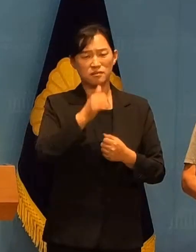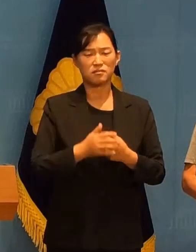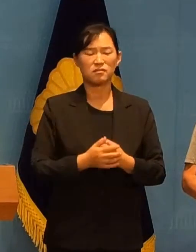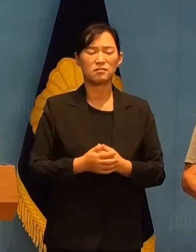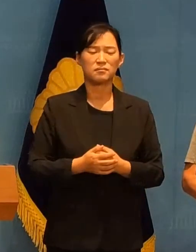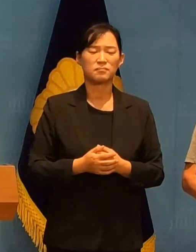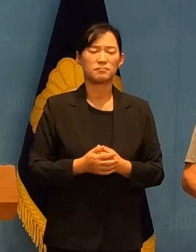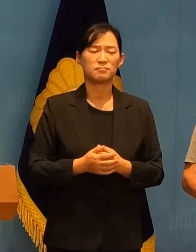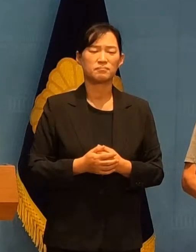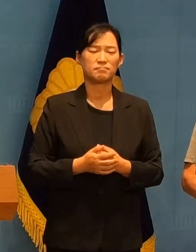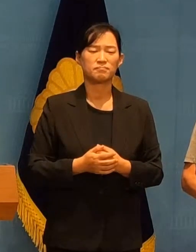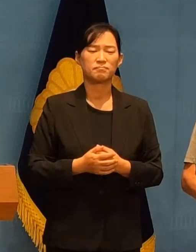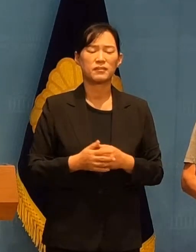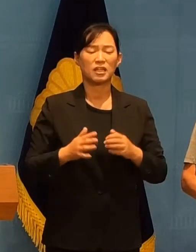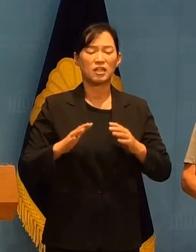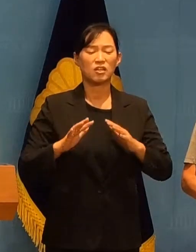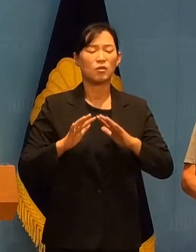벌써